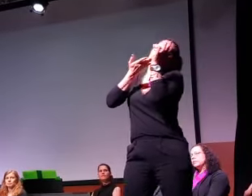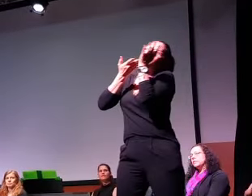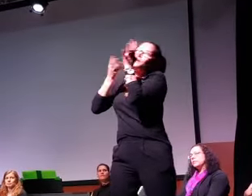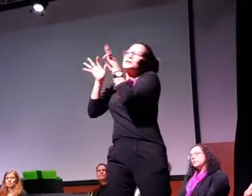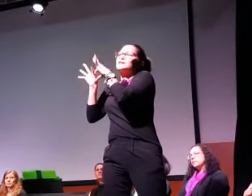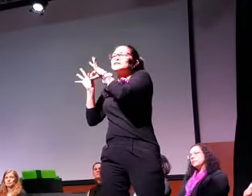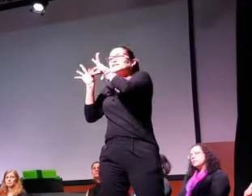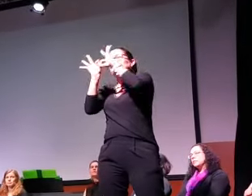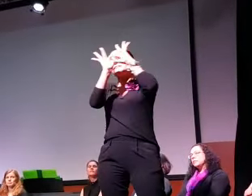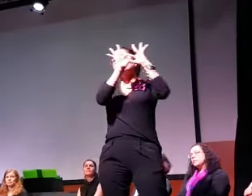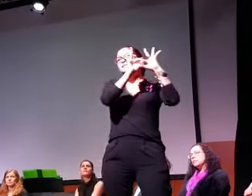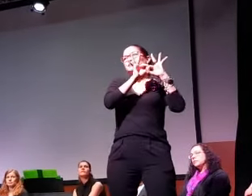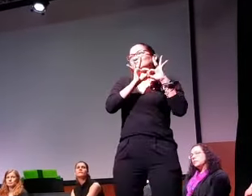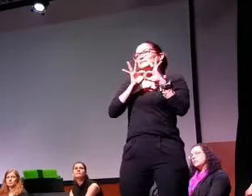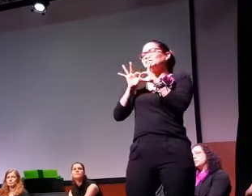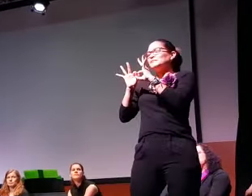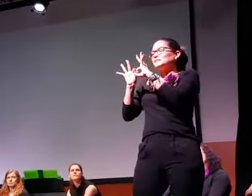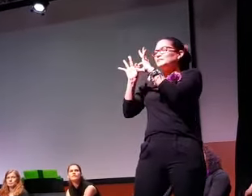brisa.